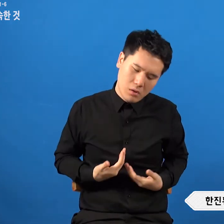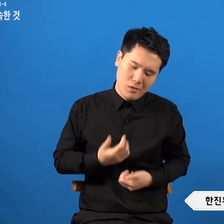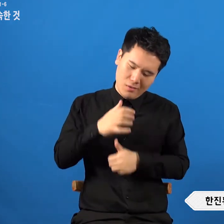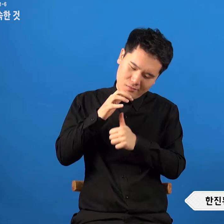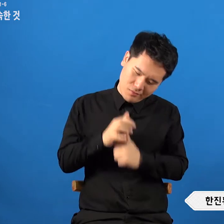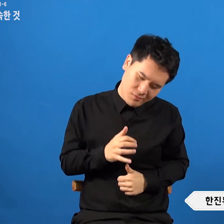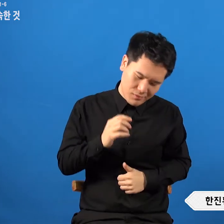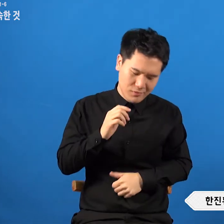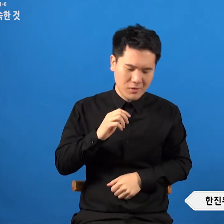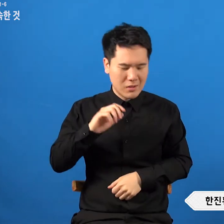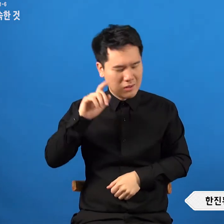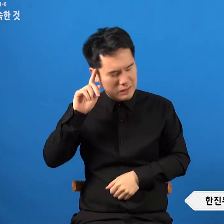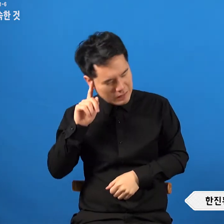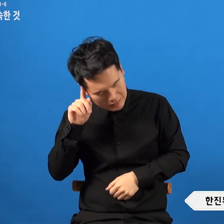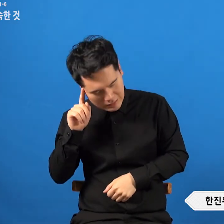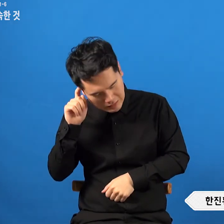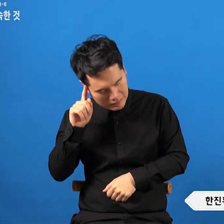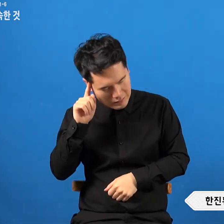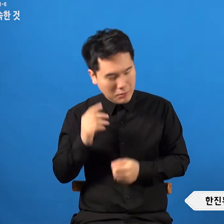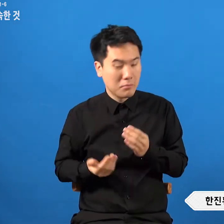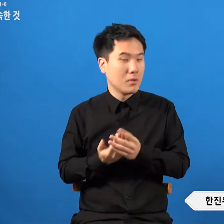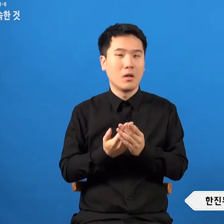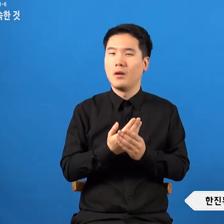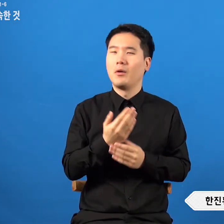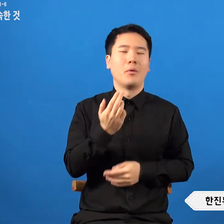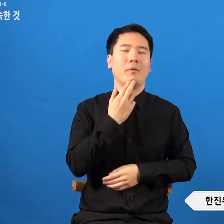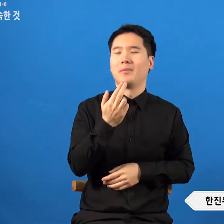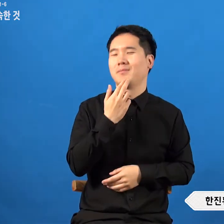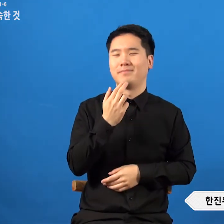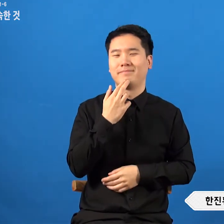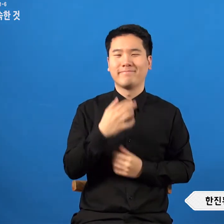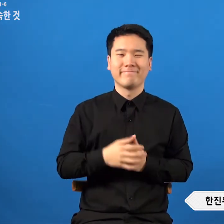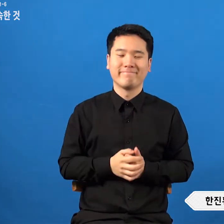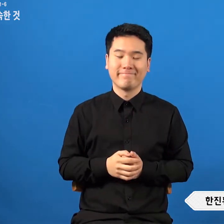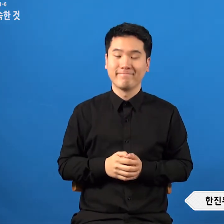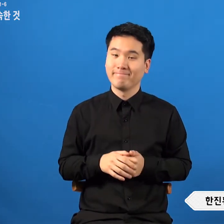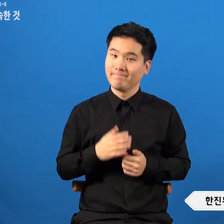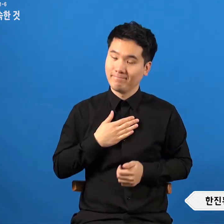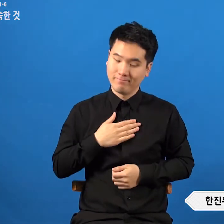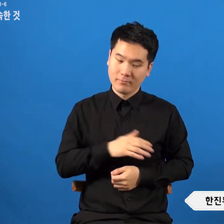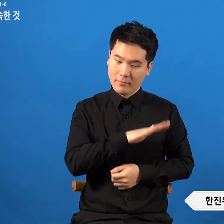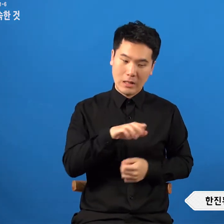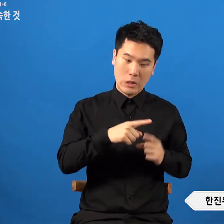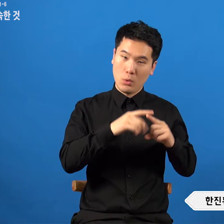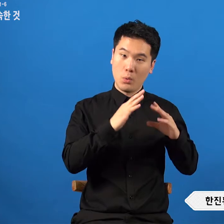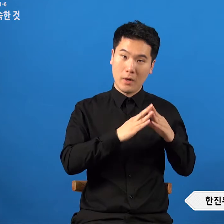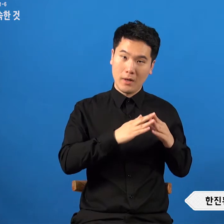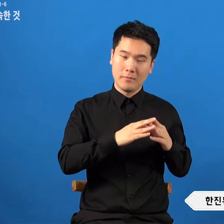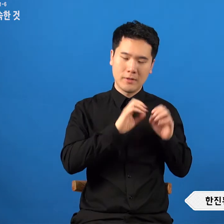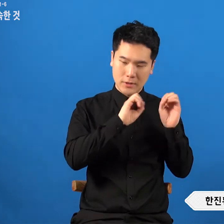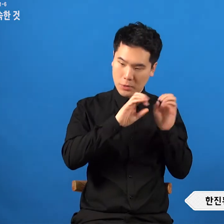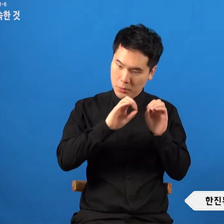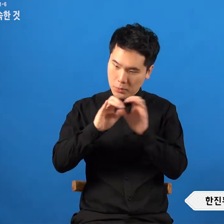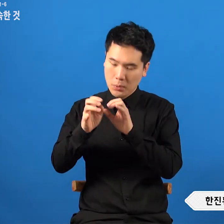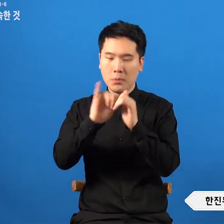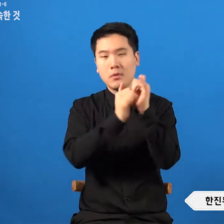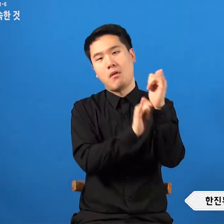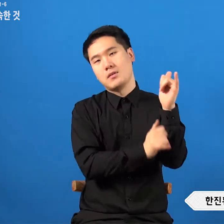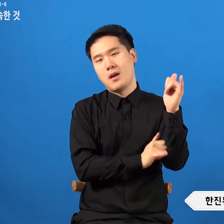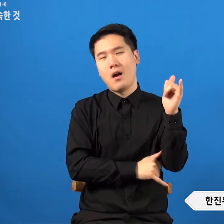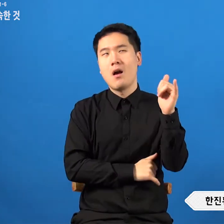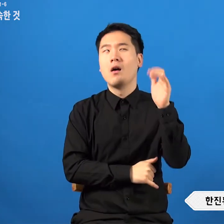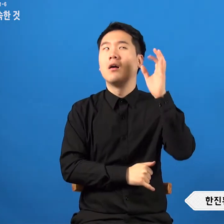짓눌리고 스트레스 받고 그런 거 없습니다. 저는 우리 교회 선교의 역사를 회상을 해볼 때마다